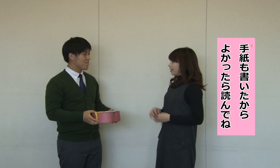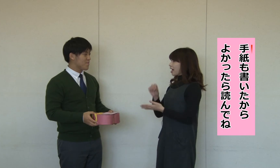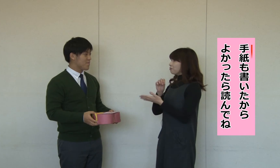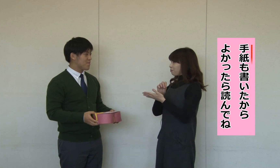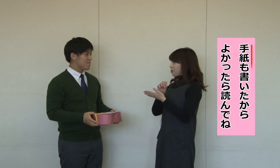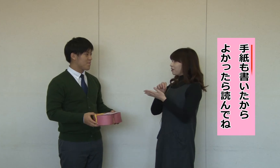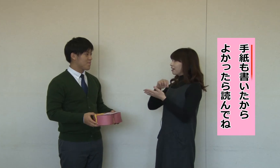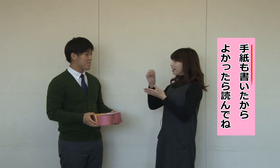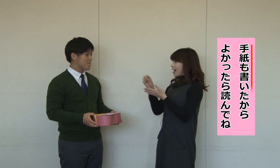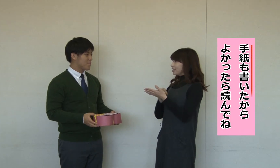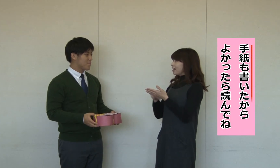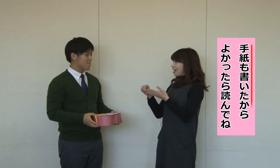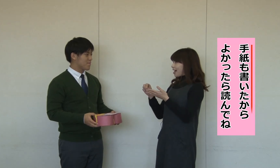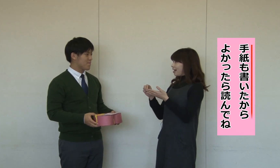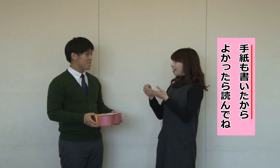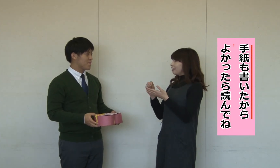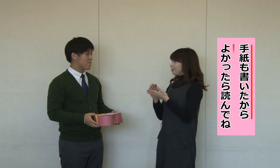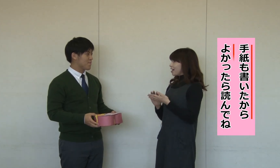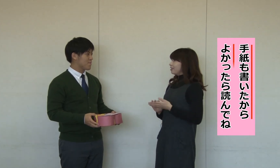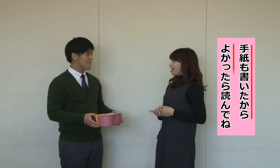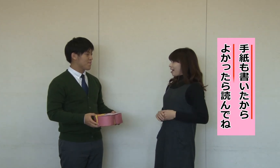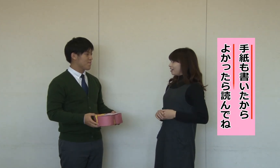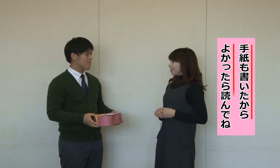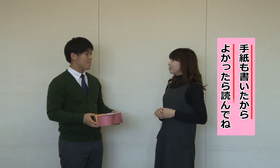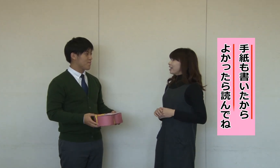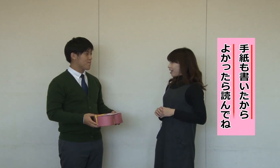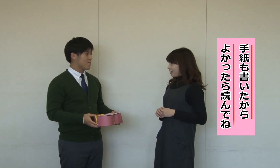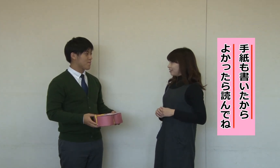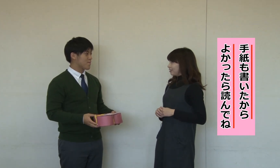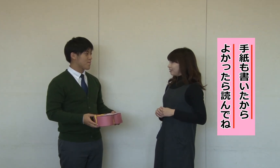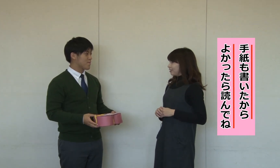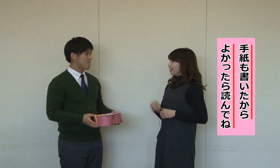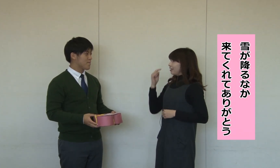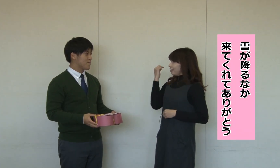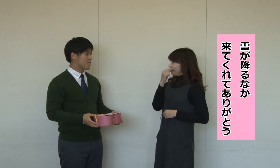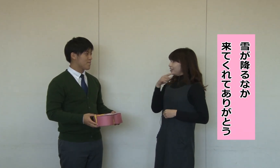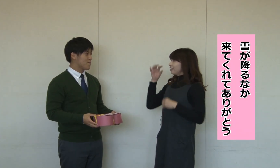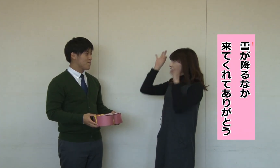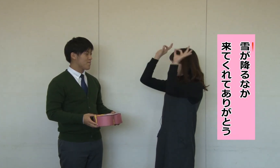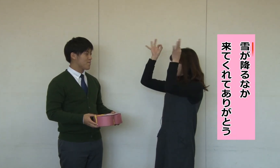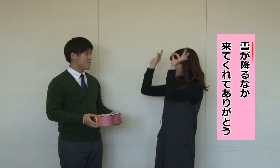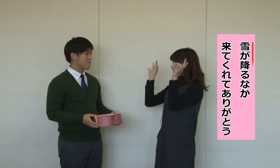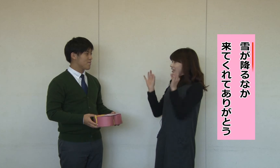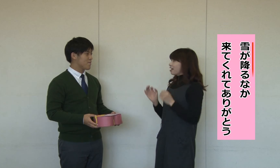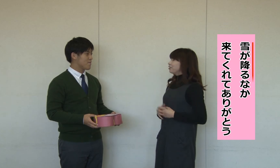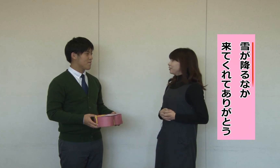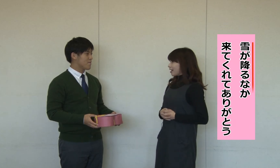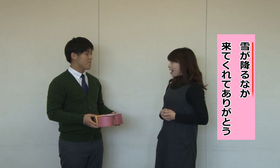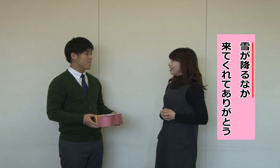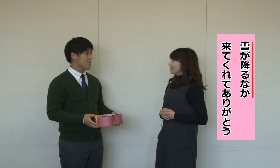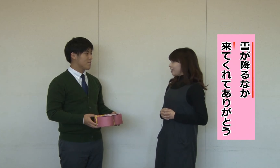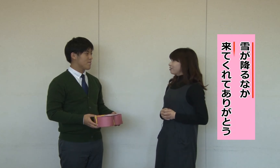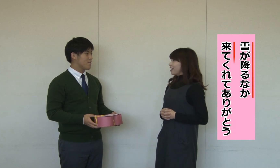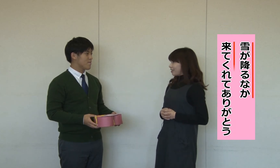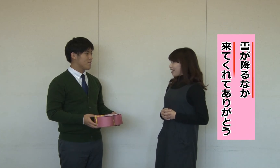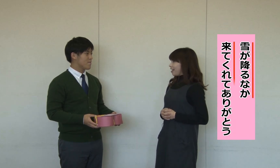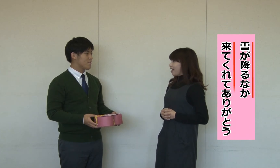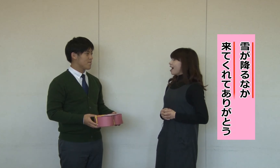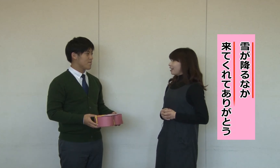手紙も書いたからよかったら読んでね。雪が降る中来てくれてありが